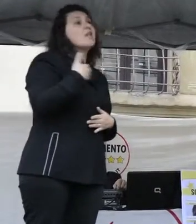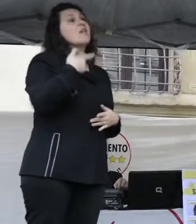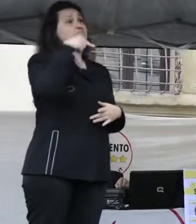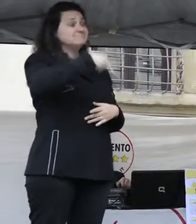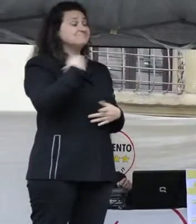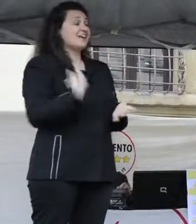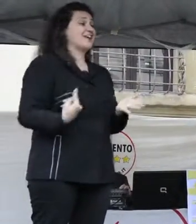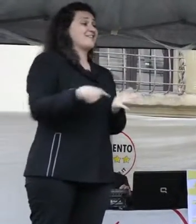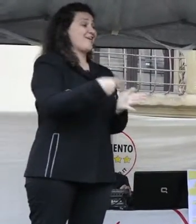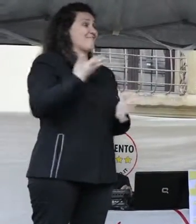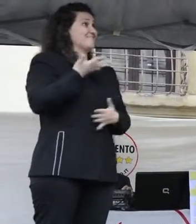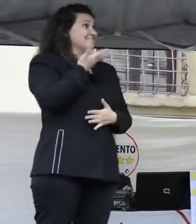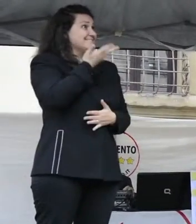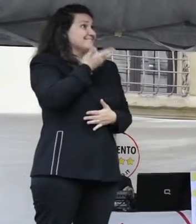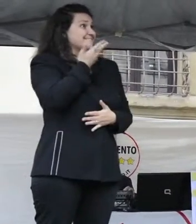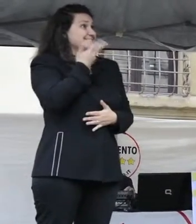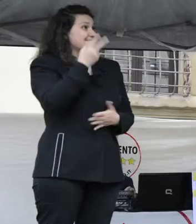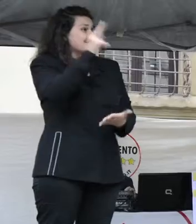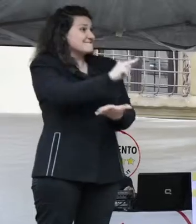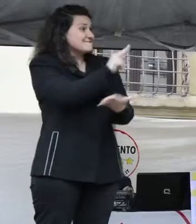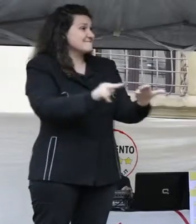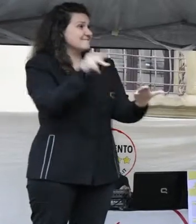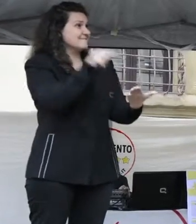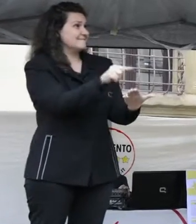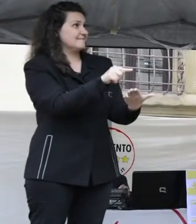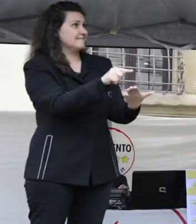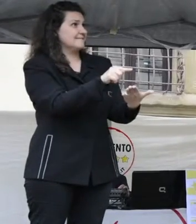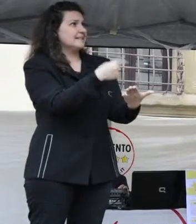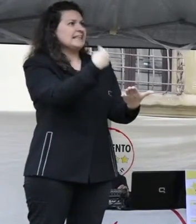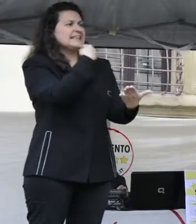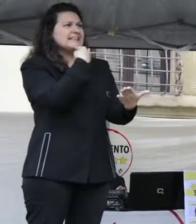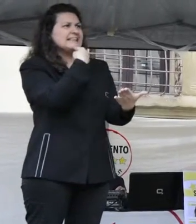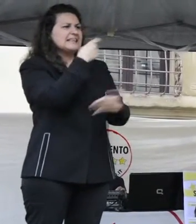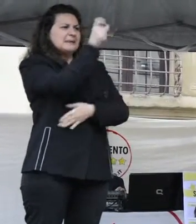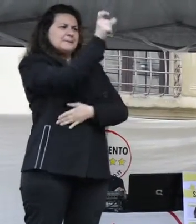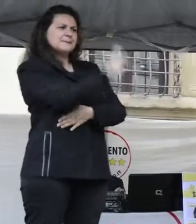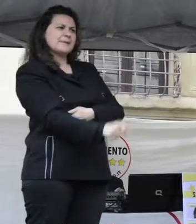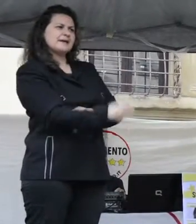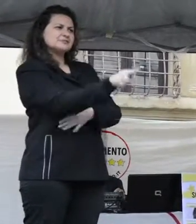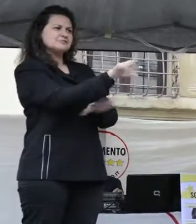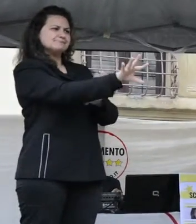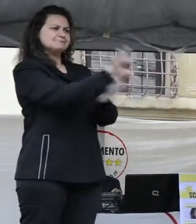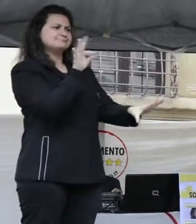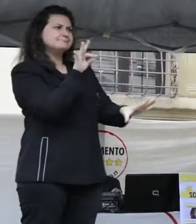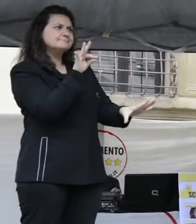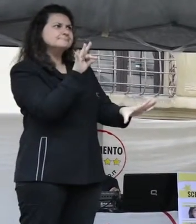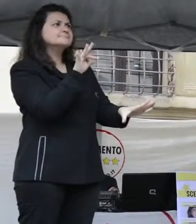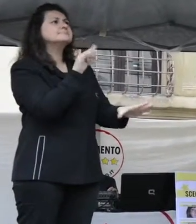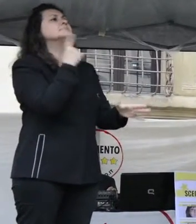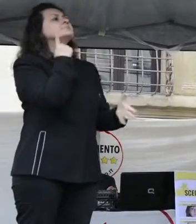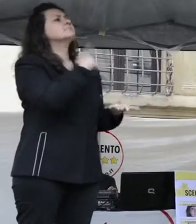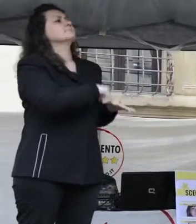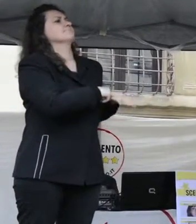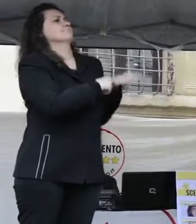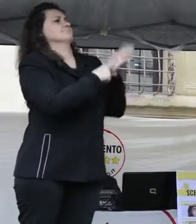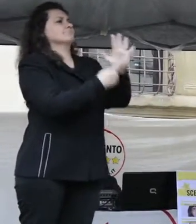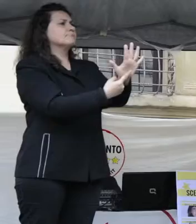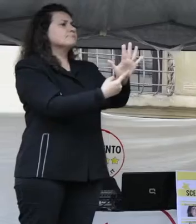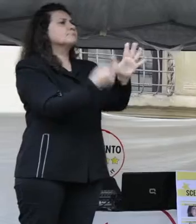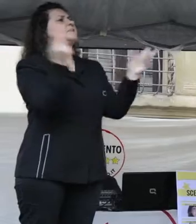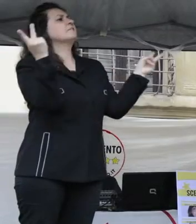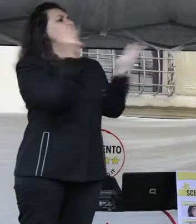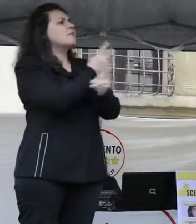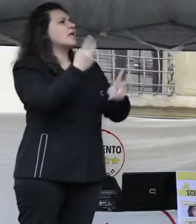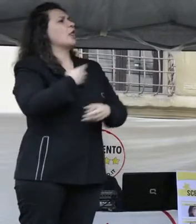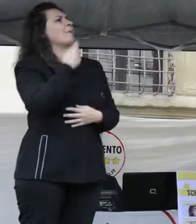votare e premino soltanto quelle persone, quelle figure che veramente hanno dato prova di interessarsi